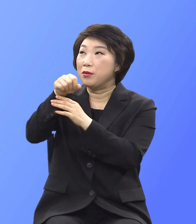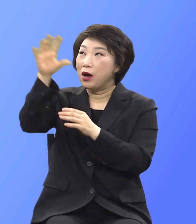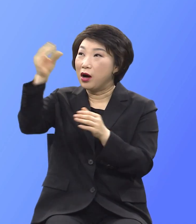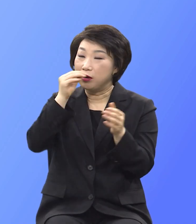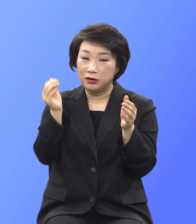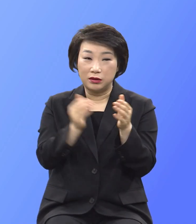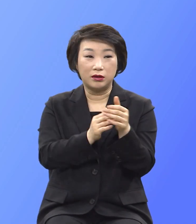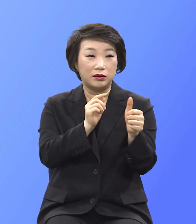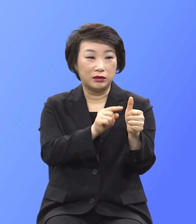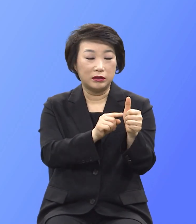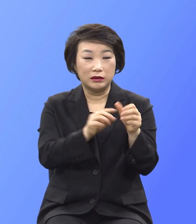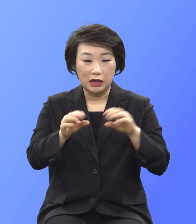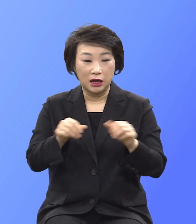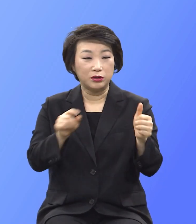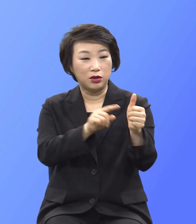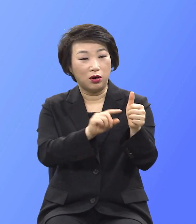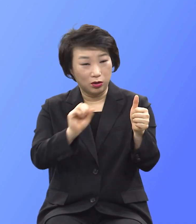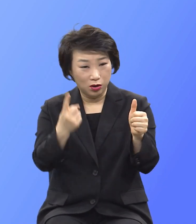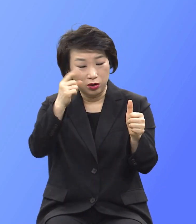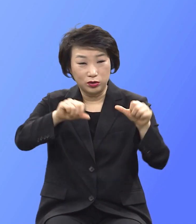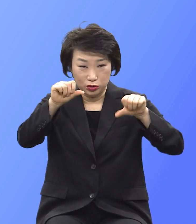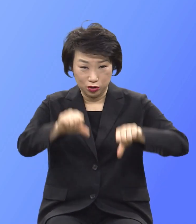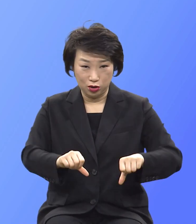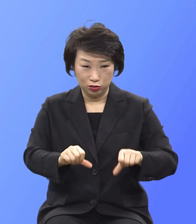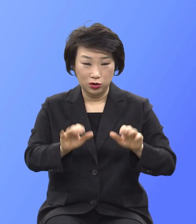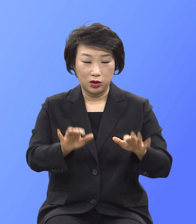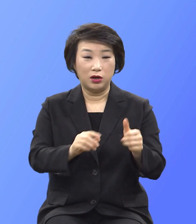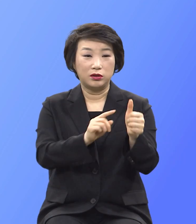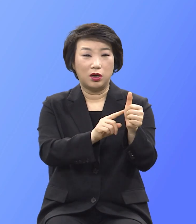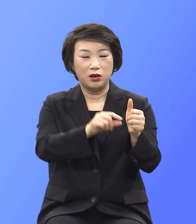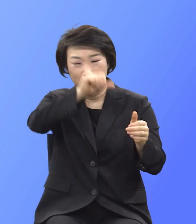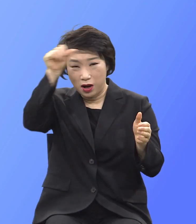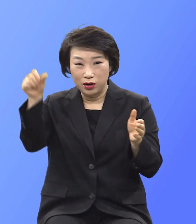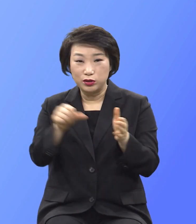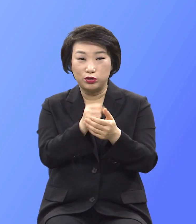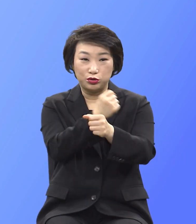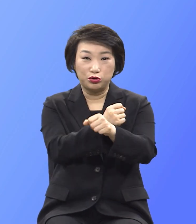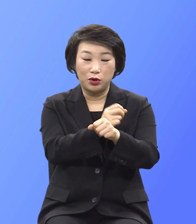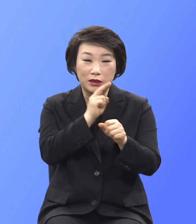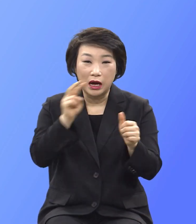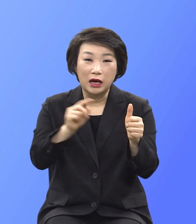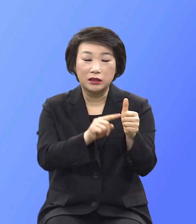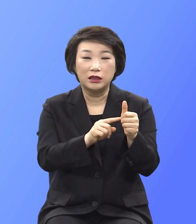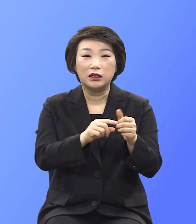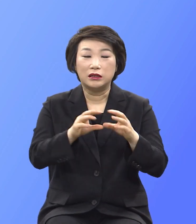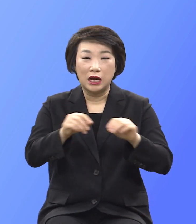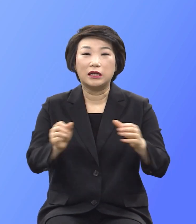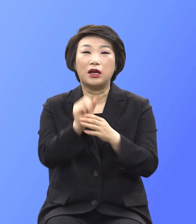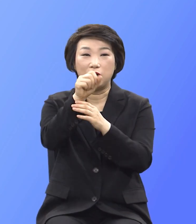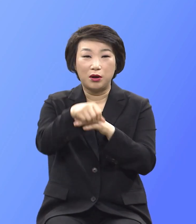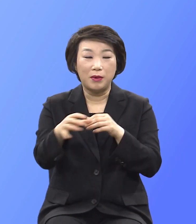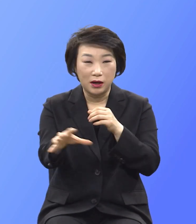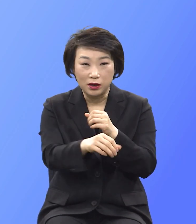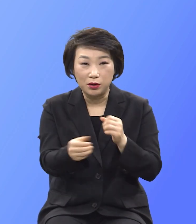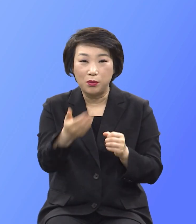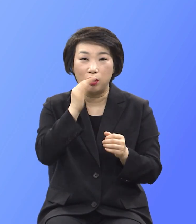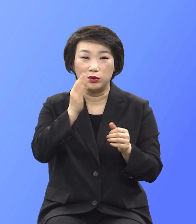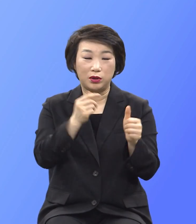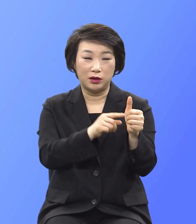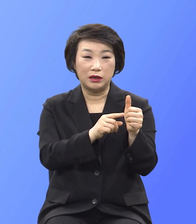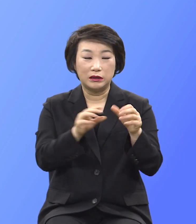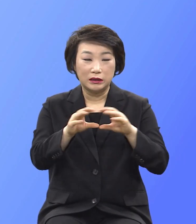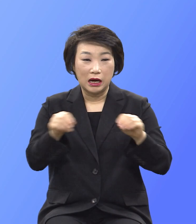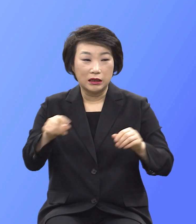실과를 먹었은즉 땅은 너로 인하여 저주를 받고 너는 종신토록 수고하여야 그 소산을 먹으리라. 땅이